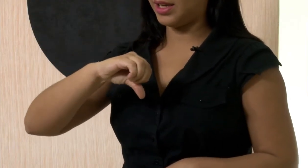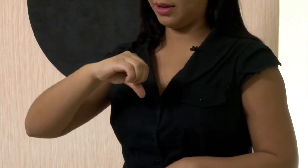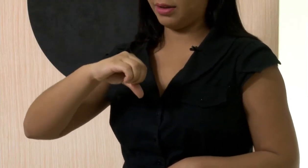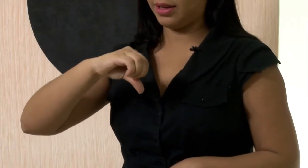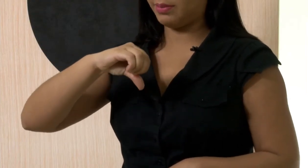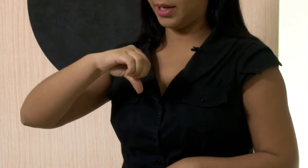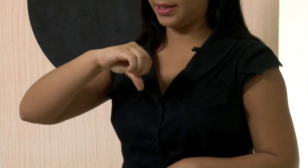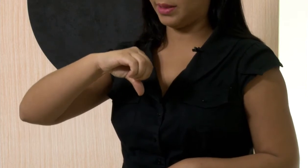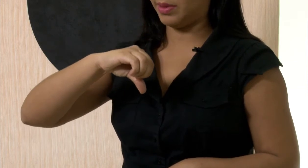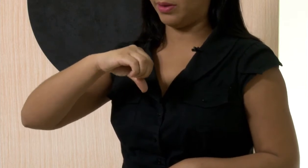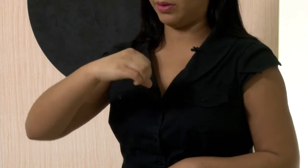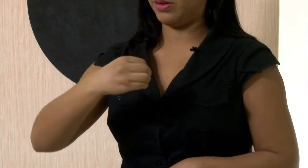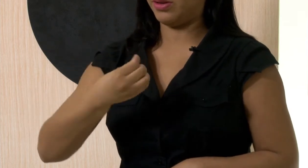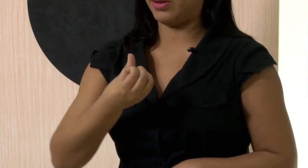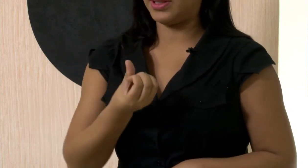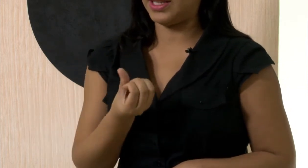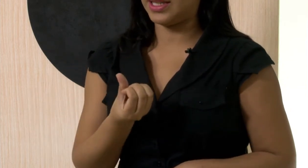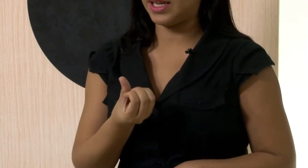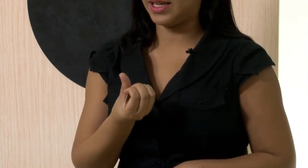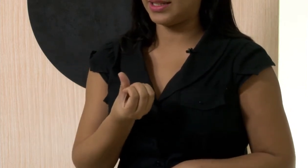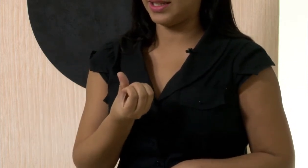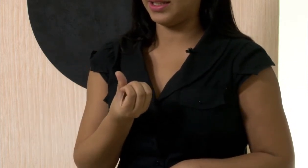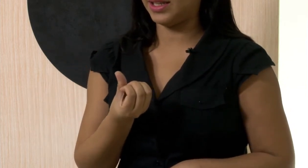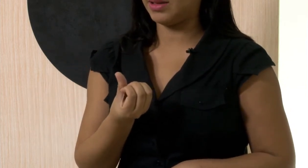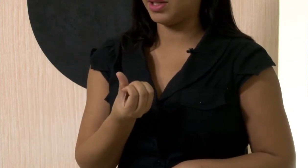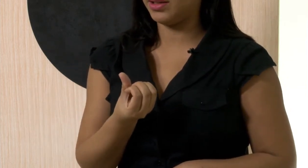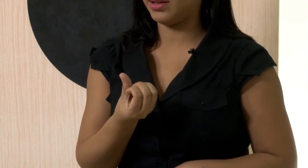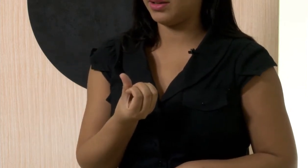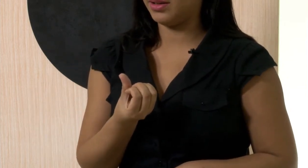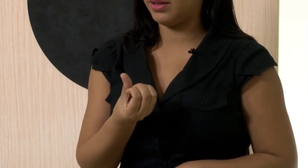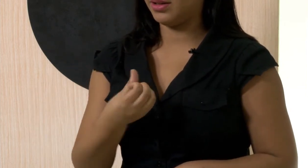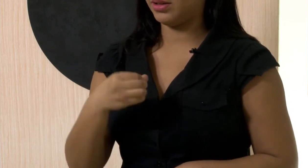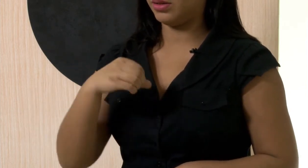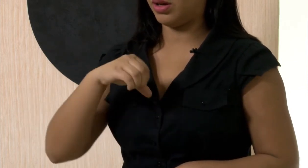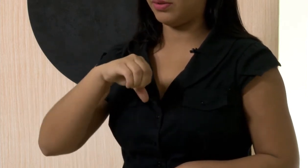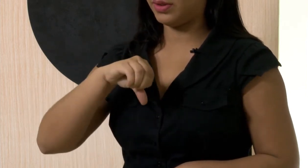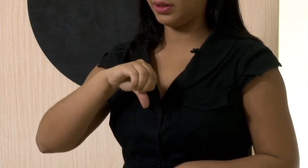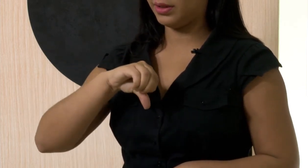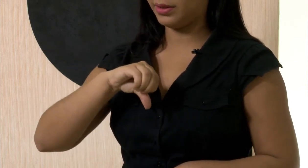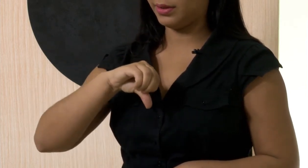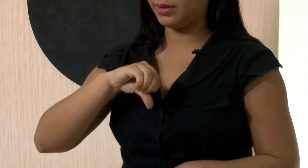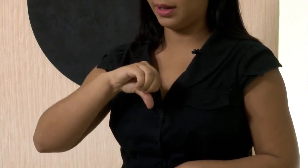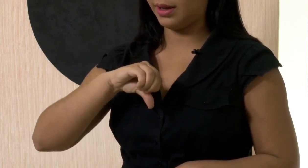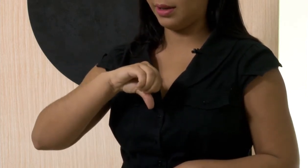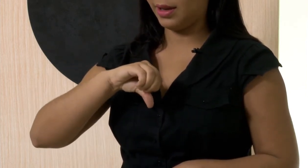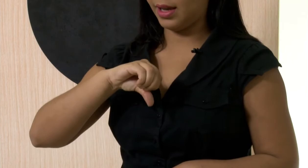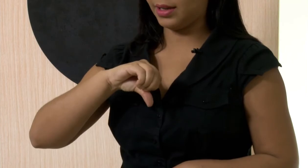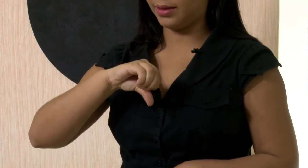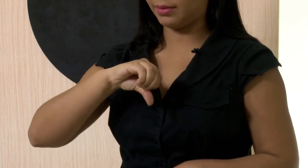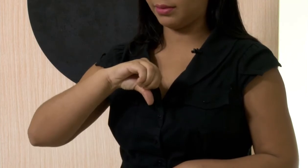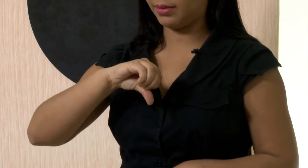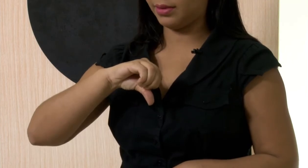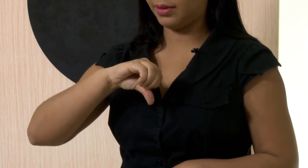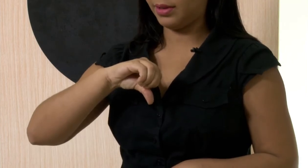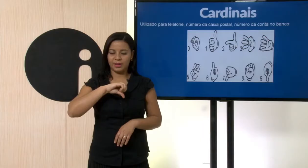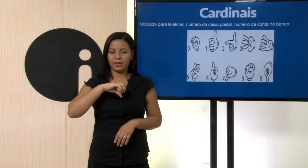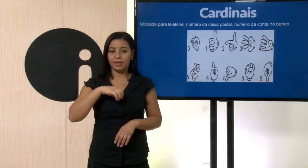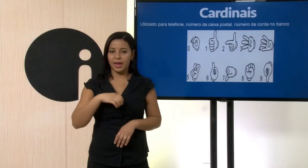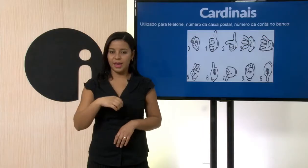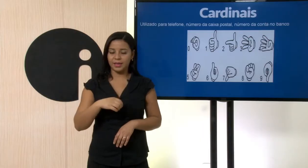é para cima, ó. O 6 ele era assim, lembrem? E o 9 aqui.